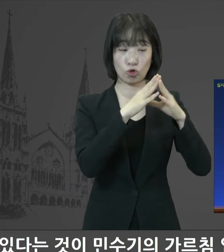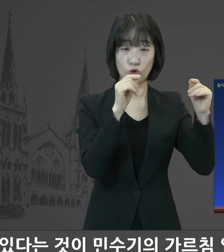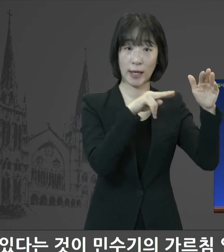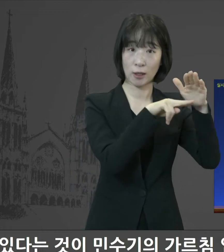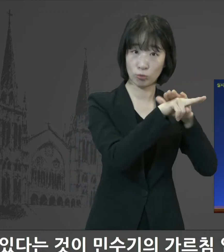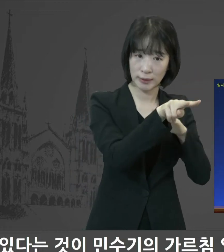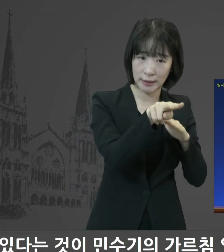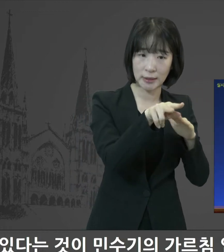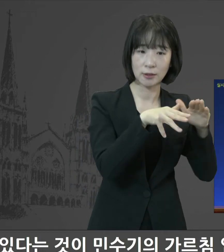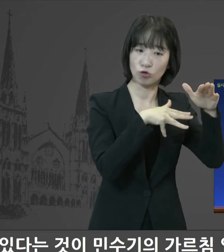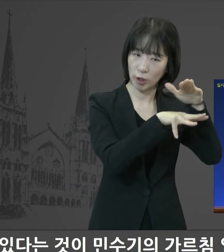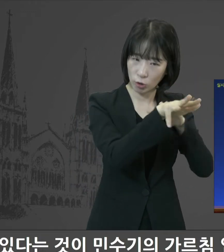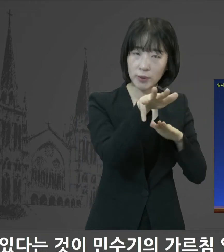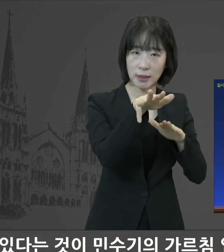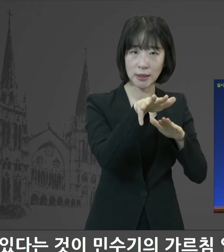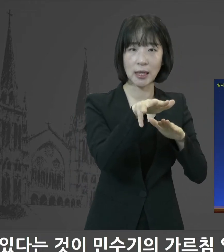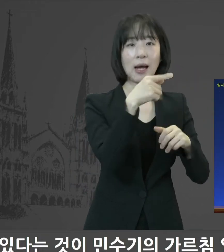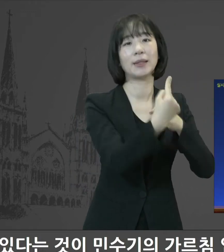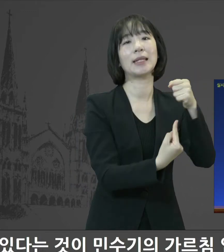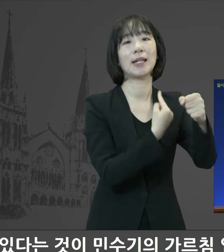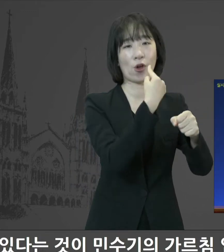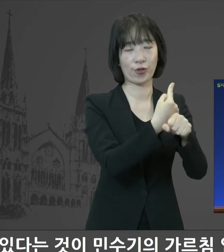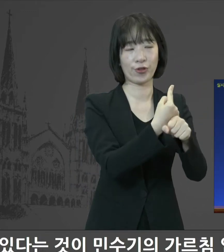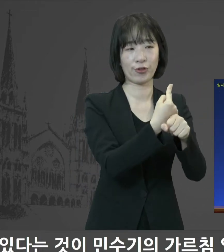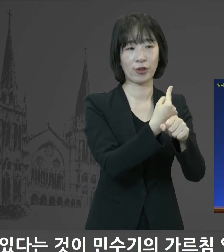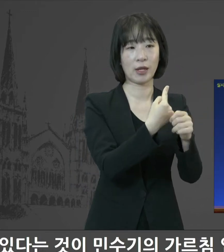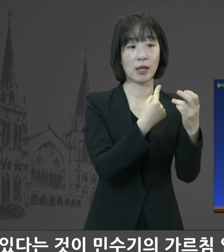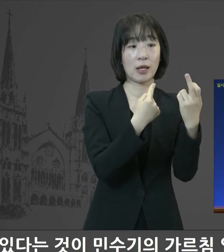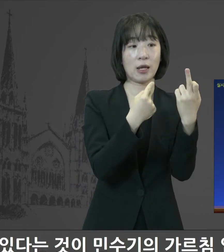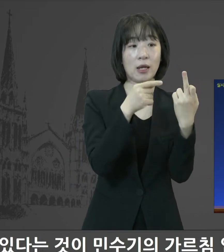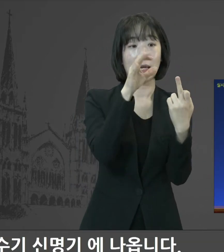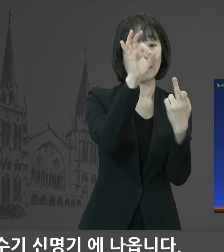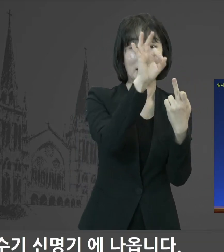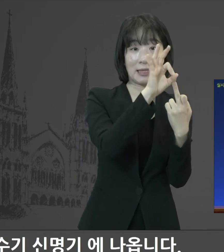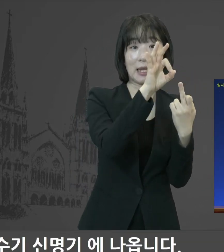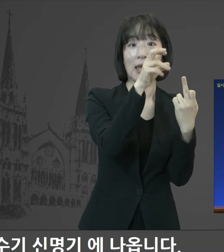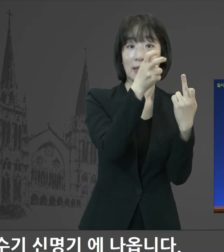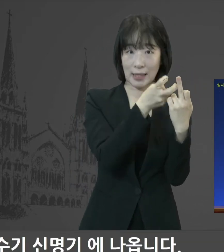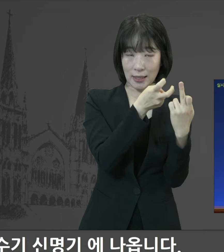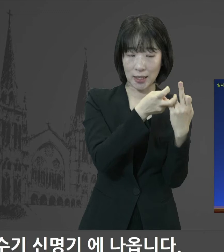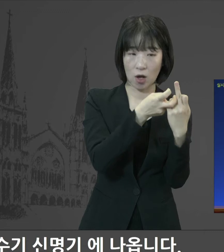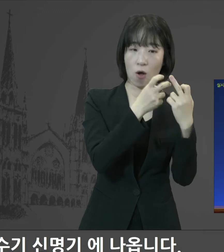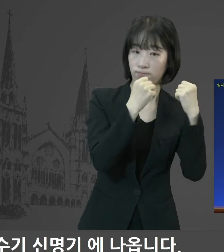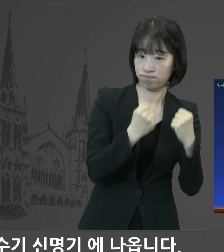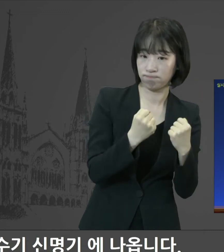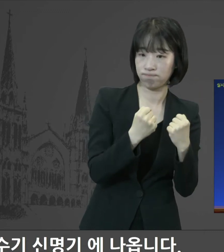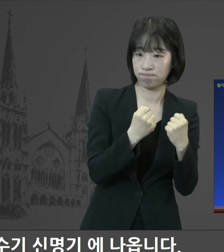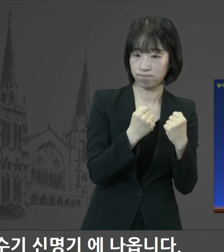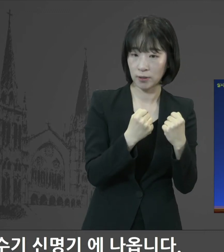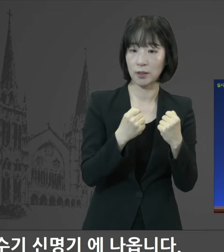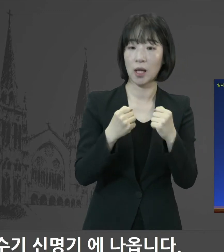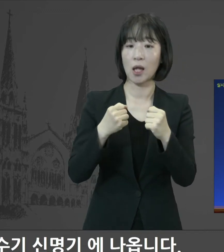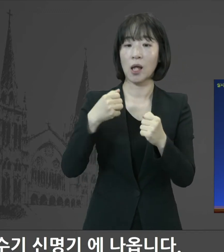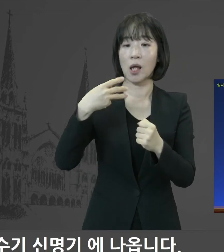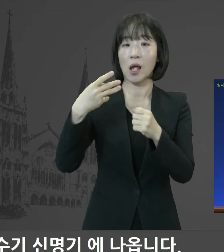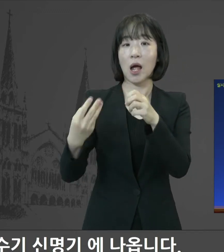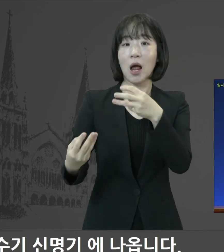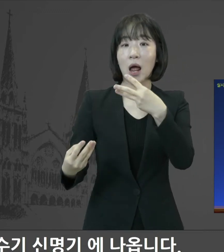출애굽기에는 약 1년 정도 시간 시내산에 도착해서 시내산에 머문 기간이고요. 레위기는 한 자리에서 있었던